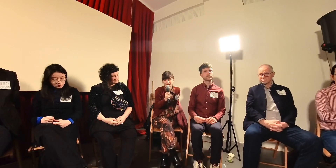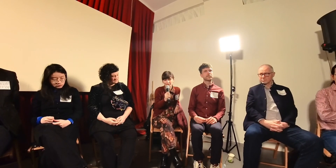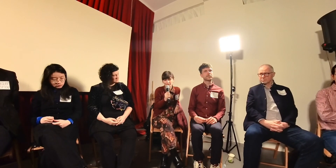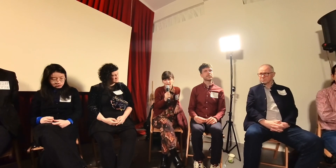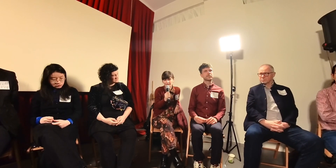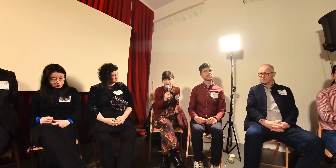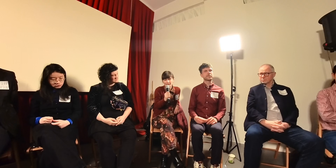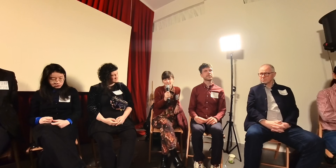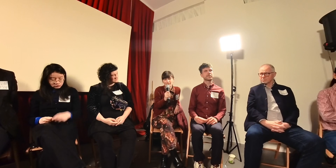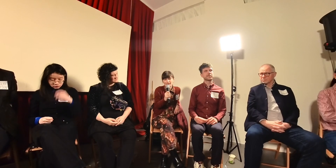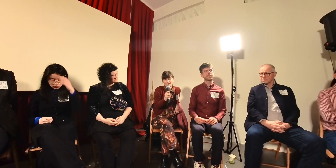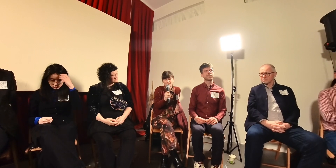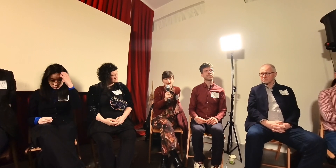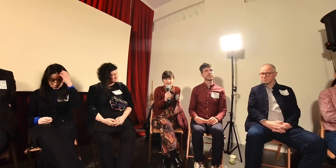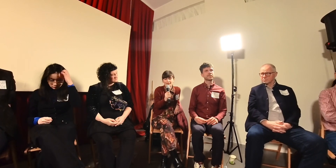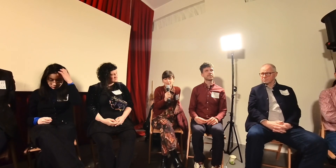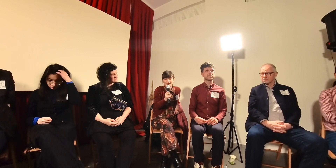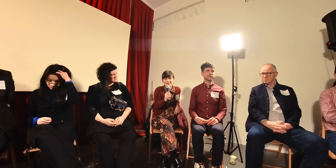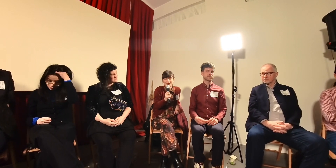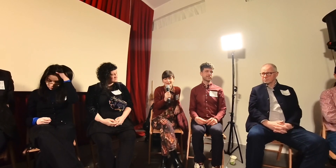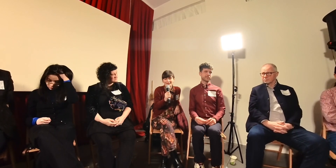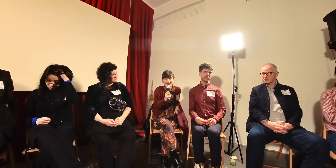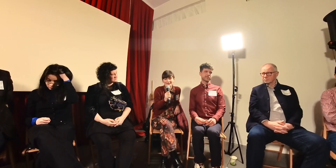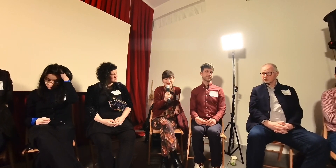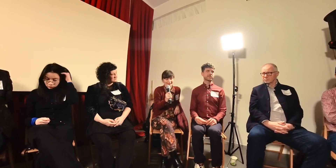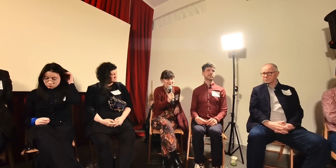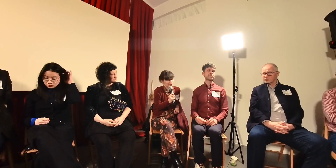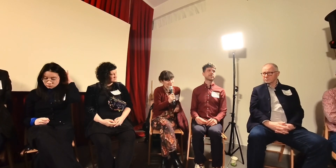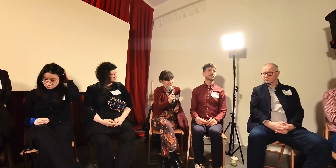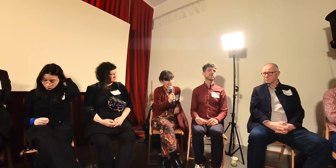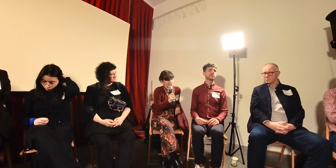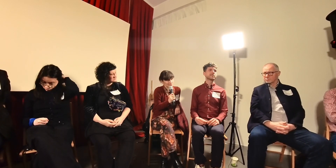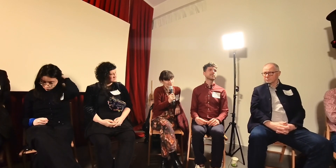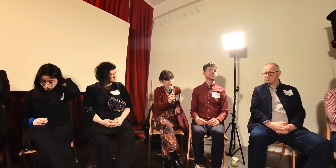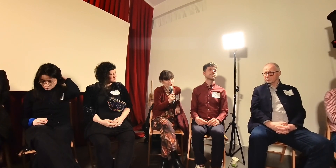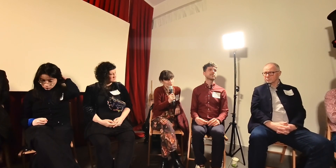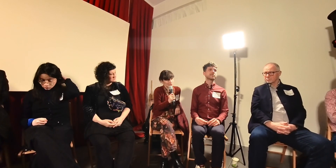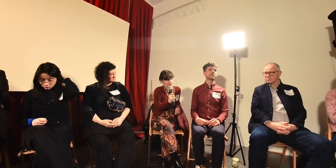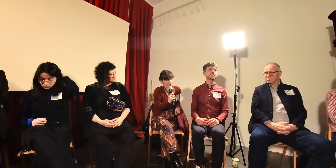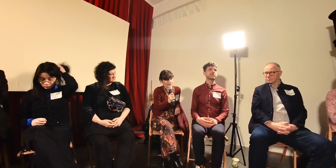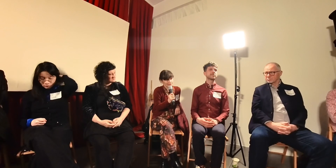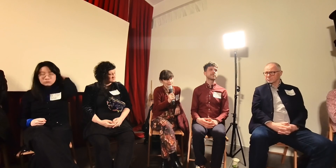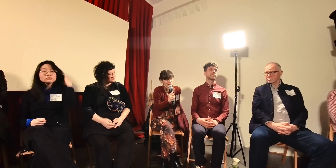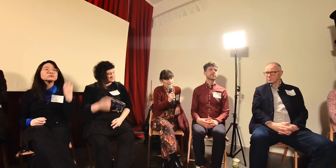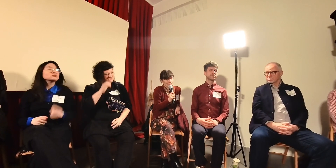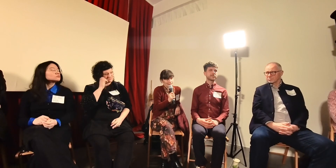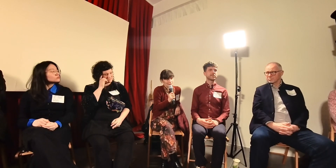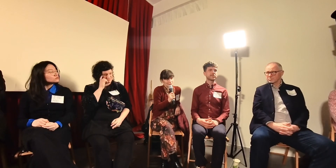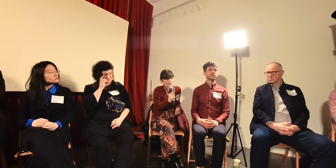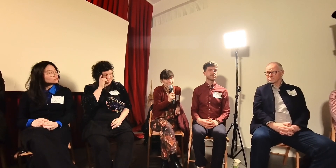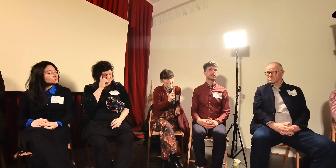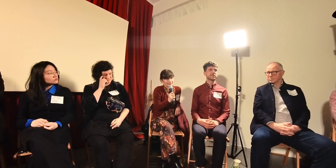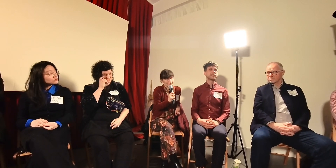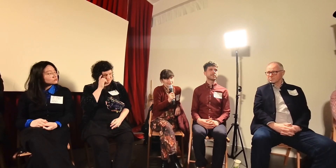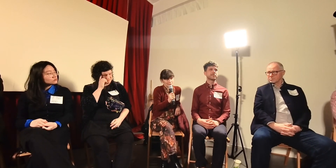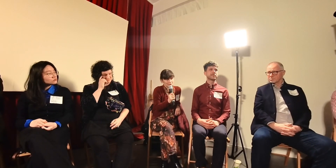téhož na nějaké škále. Já si jako myslím, že tady tenhle ten projekt mi spíš jako ukázal, jak je